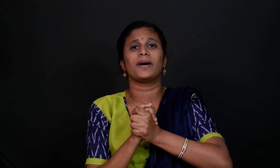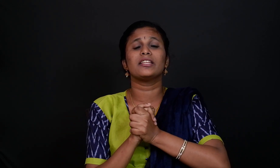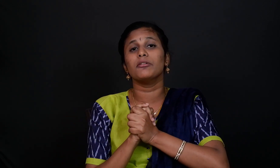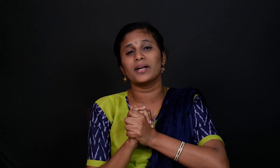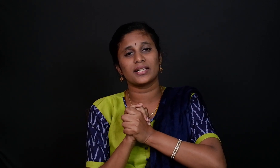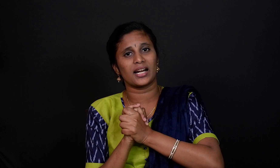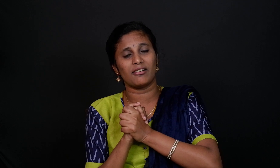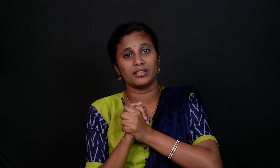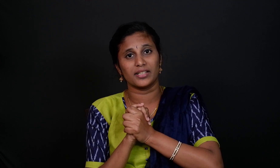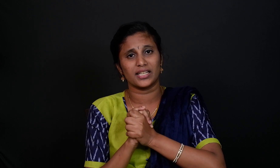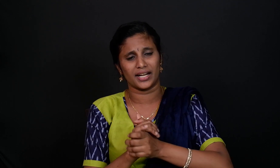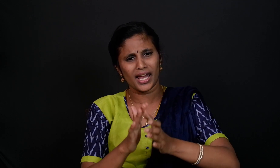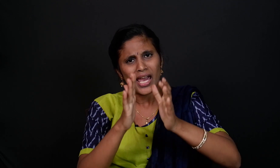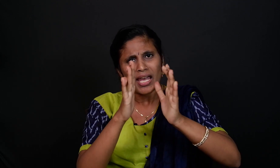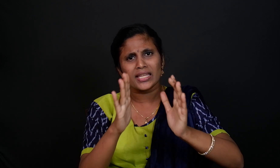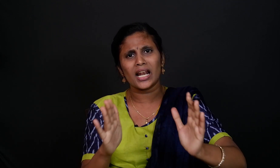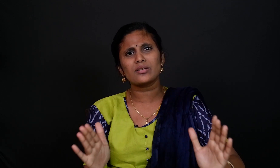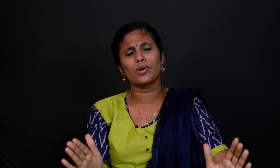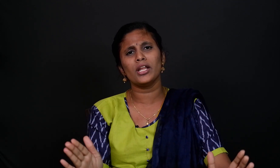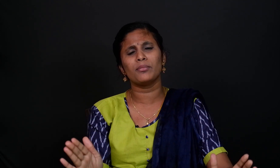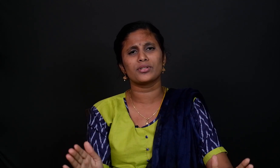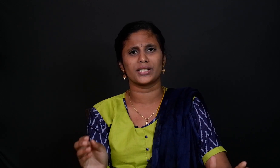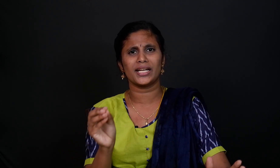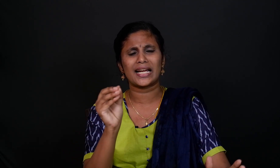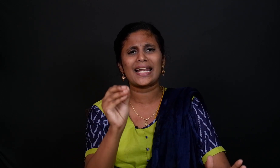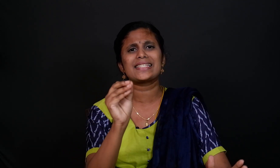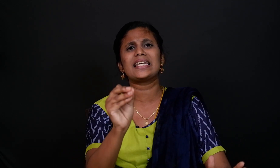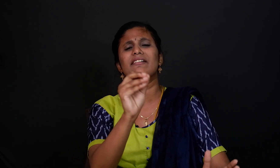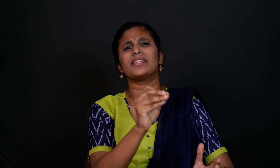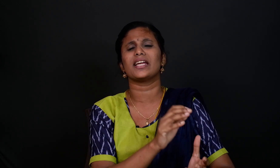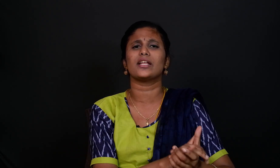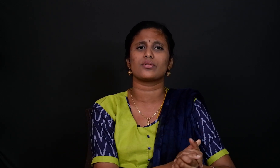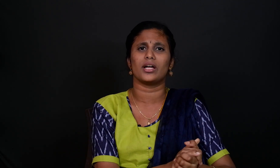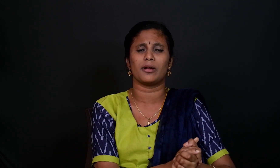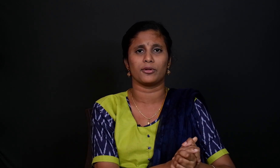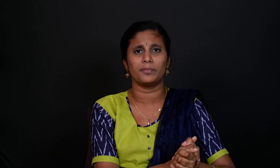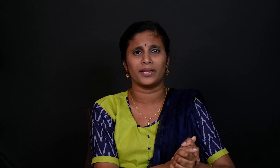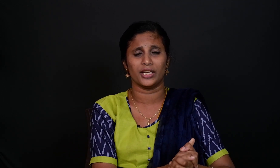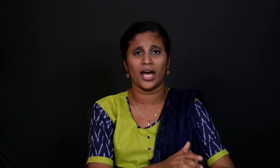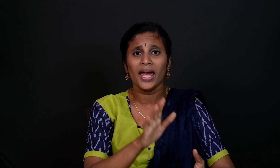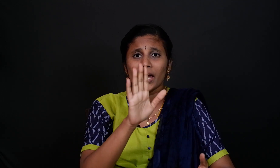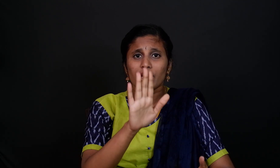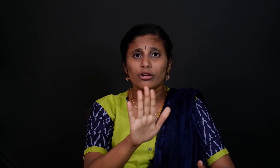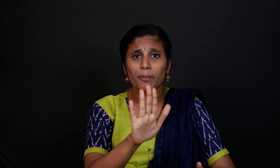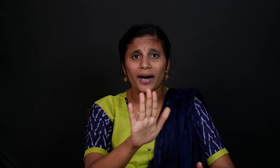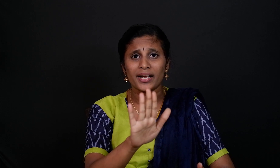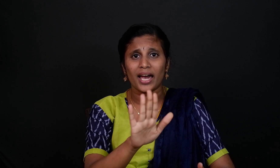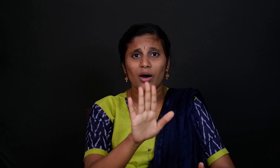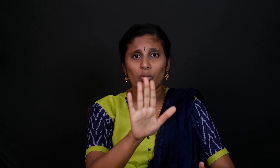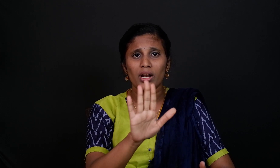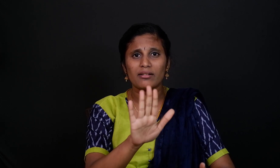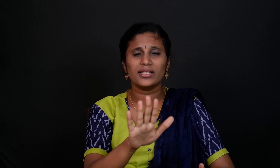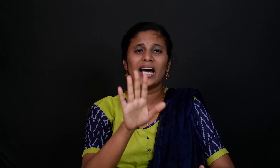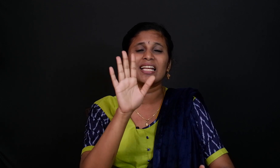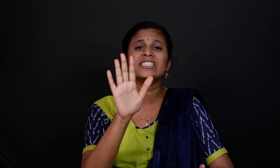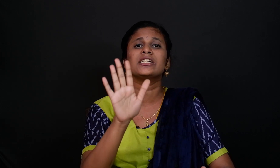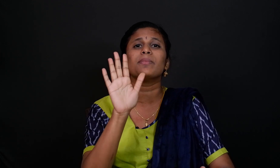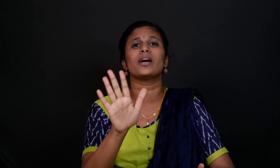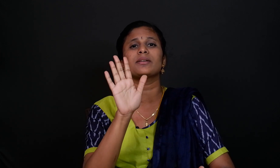பார்த்து விமர்சனங்களா வந்து வச்சாரு. இதெல்லாம் சொல்லி முடிச்சுட்டு கடைசியில வந்து என்ன சொன்னாரு வந்து பாத்தீங்கன்னா, இதோ பாருங்க உங்களுக்கு வந்து 5 மாசம்